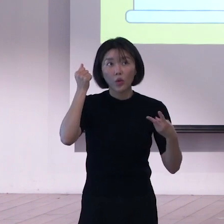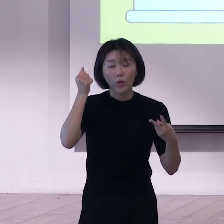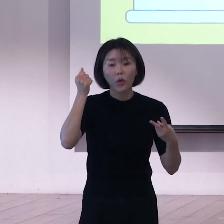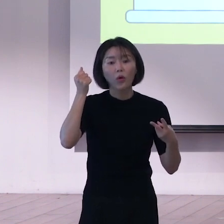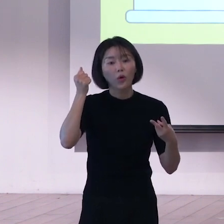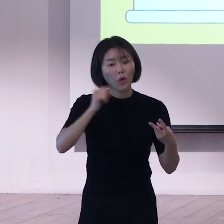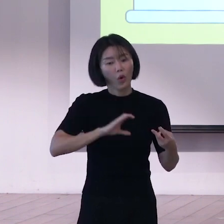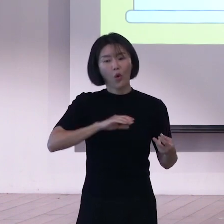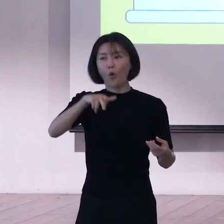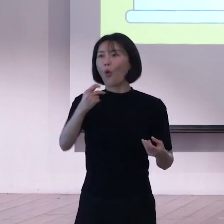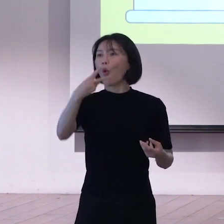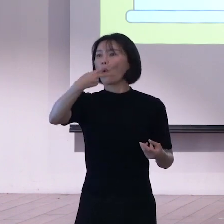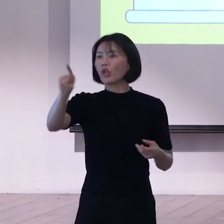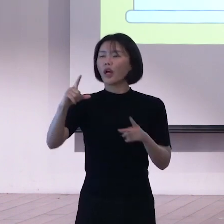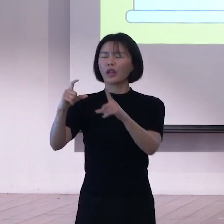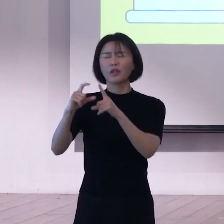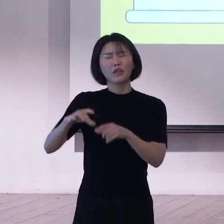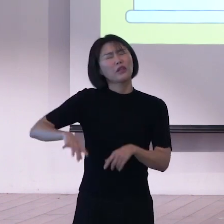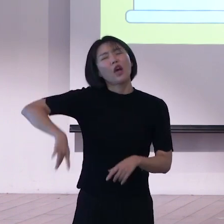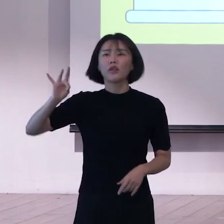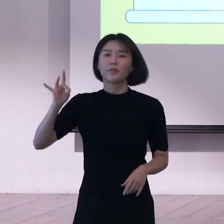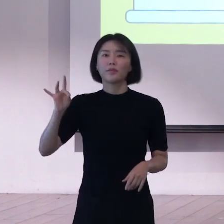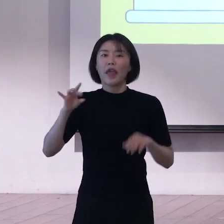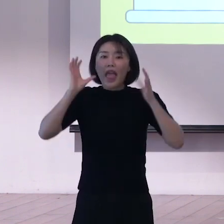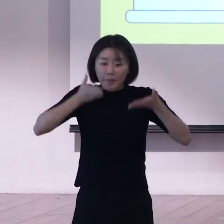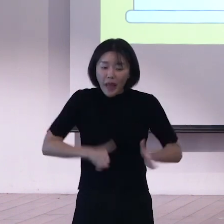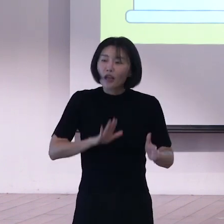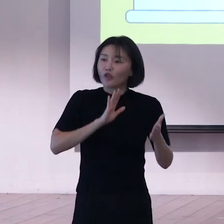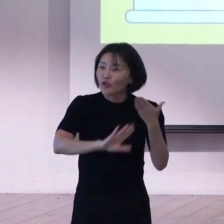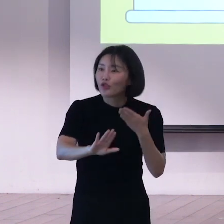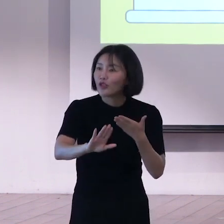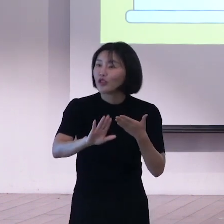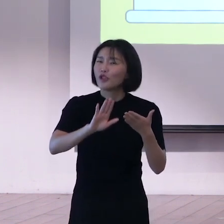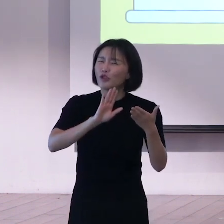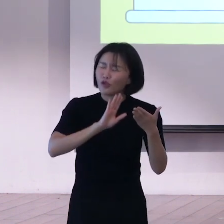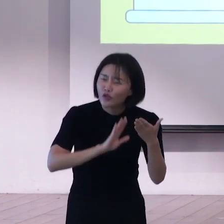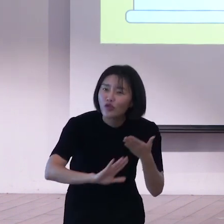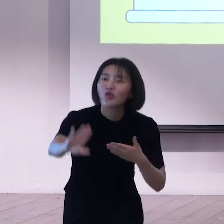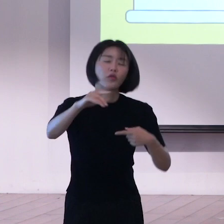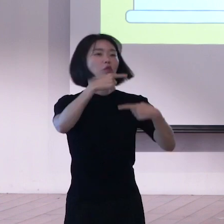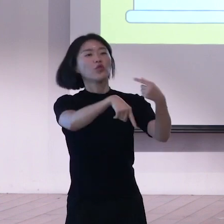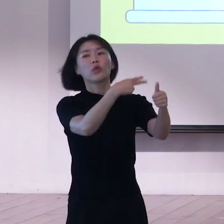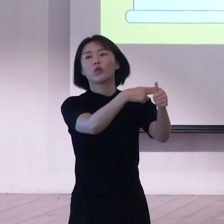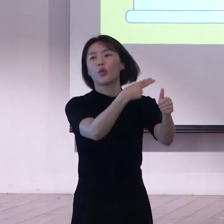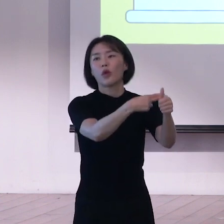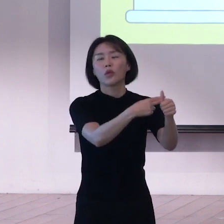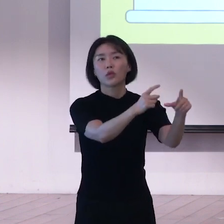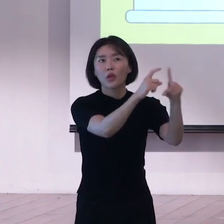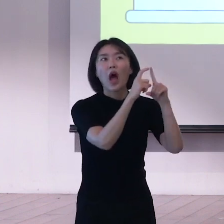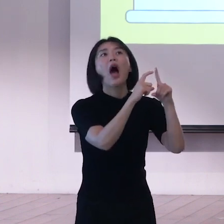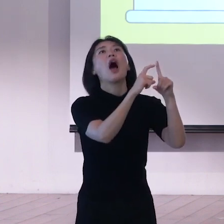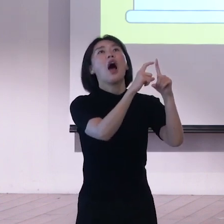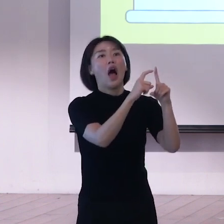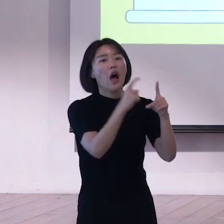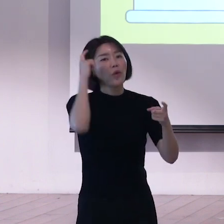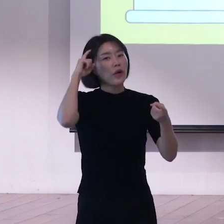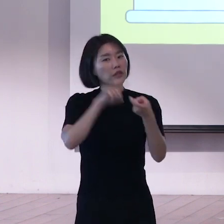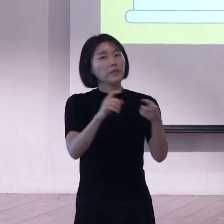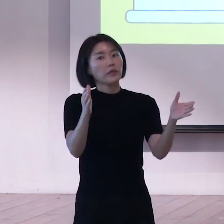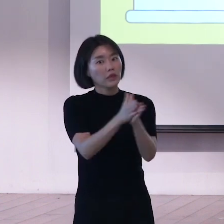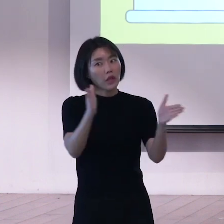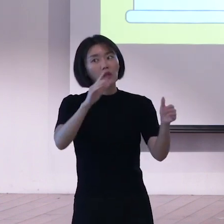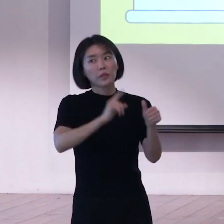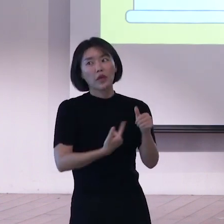코다라는 단어를 알게 됐고, 그 다음에 수어 교원으로서 수어 공부를 더 하게 됐고, 그러면서